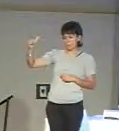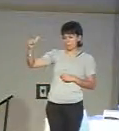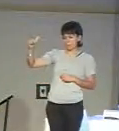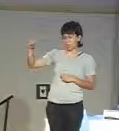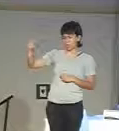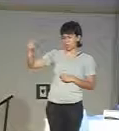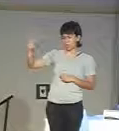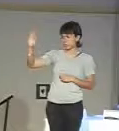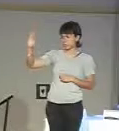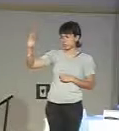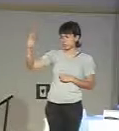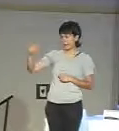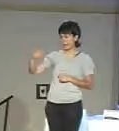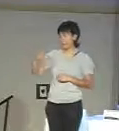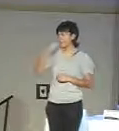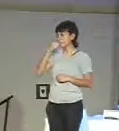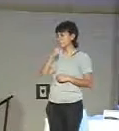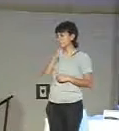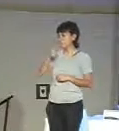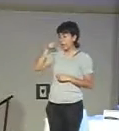periodontal,